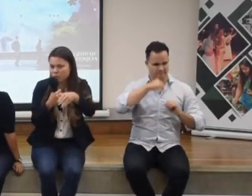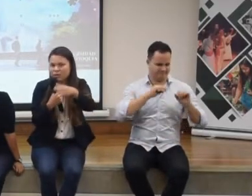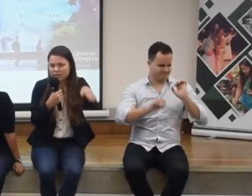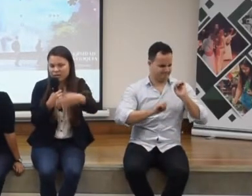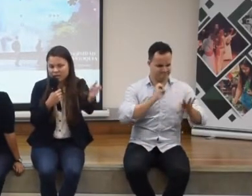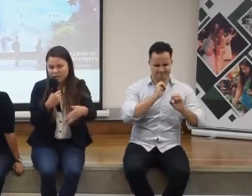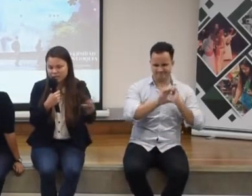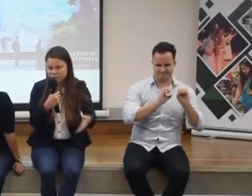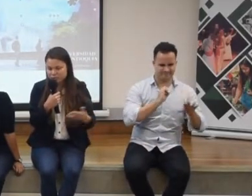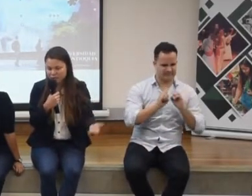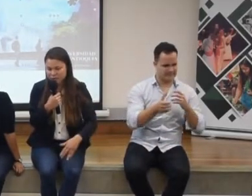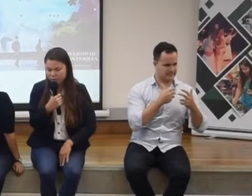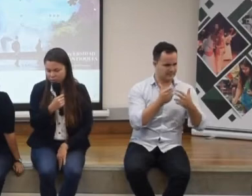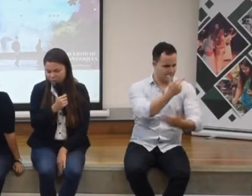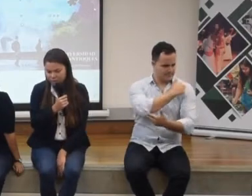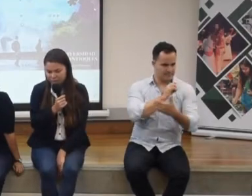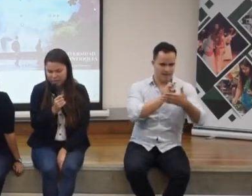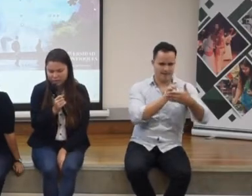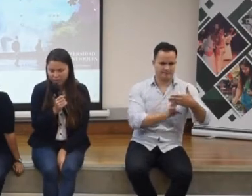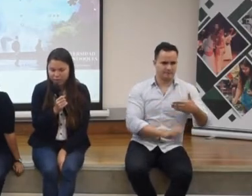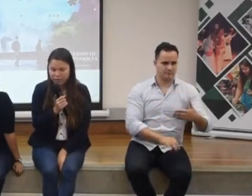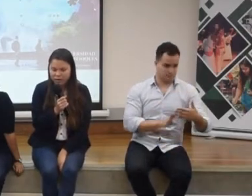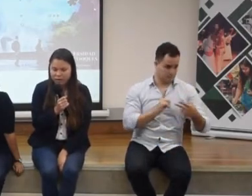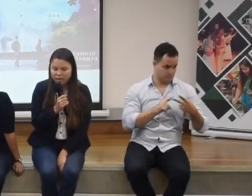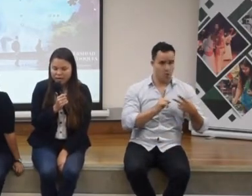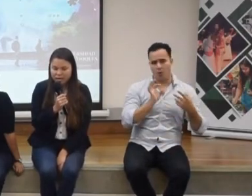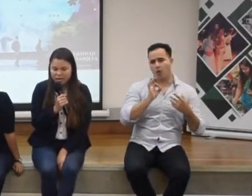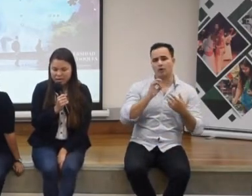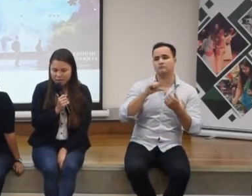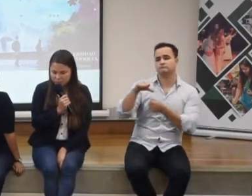o un rol y que la persona rote en el rol,